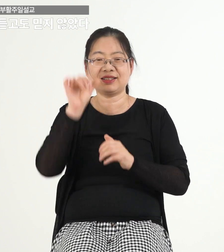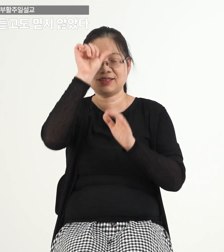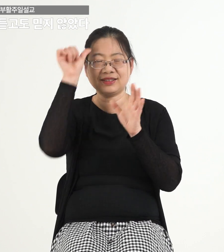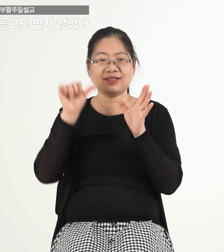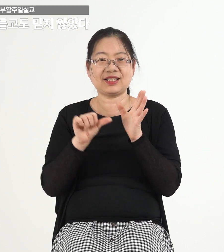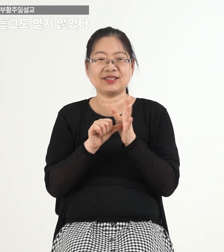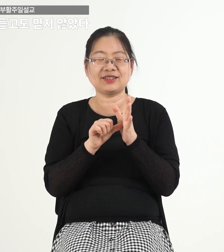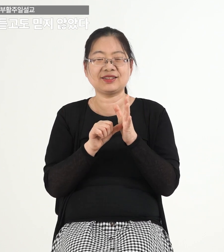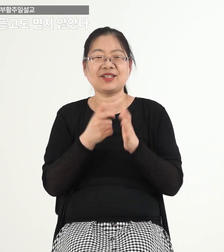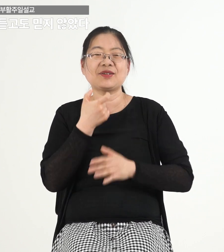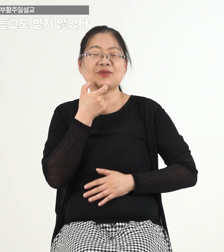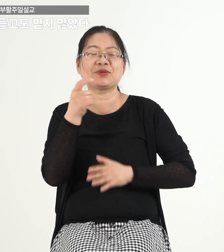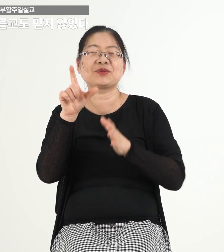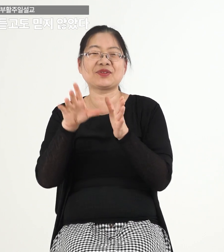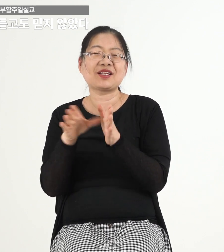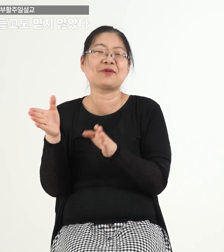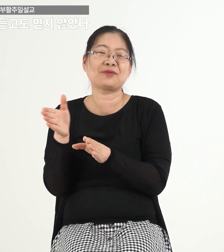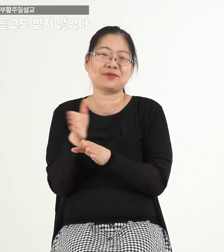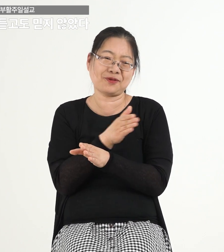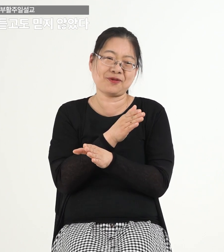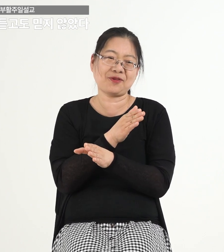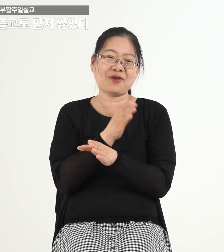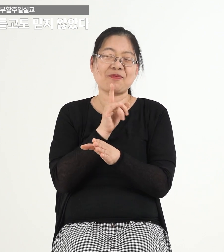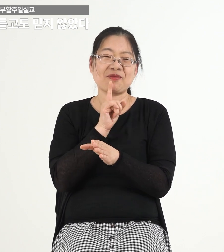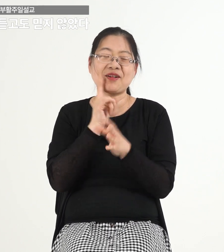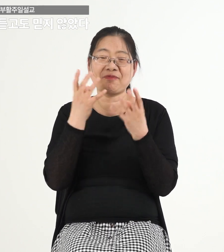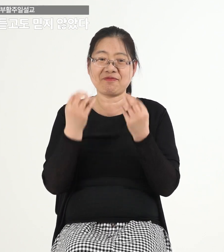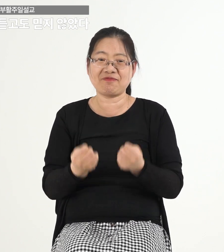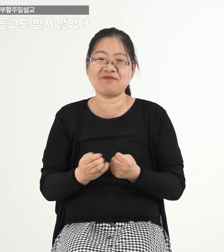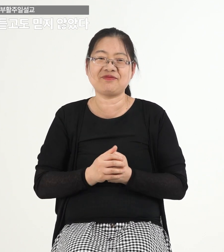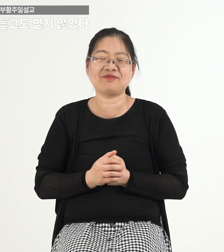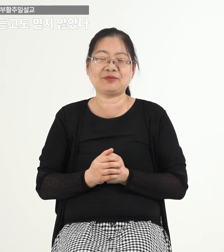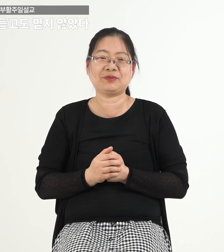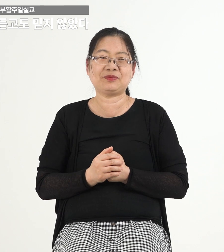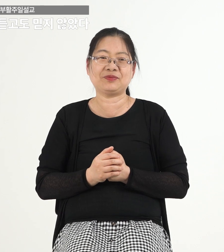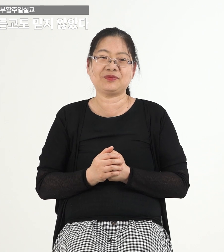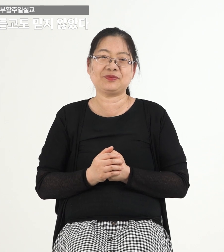인생은 60부터다라는 말을 많이들 했어요.